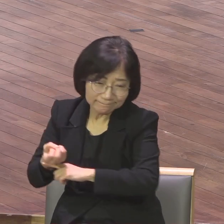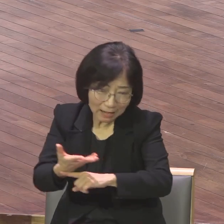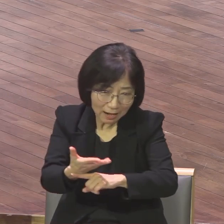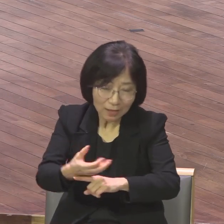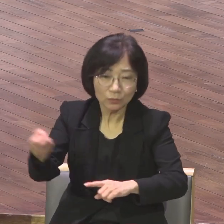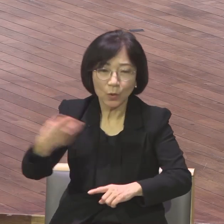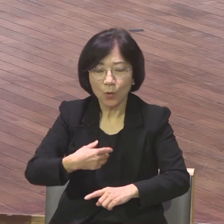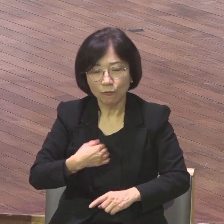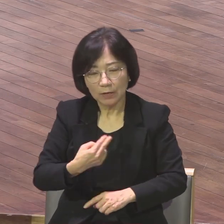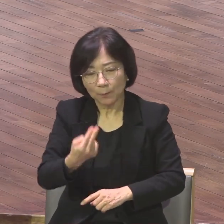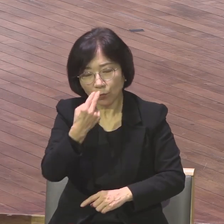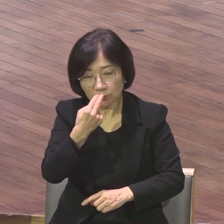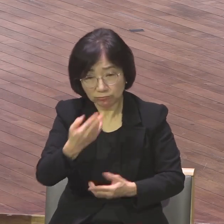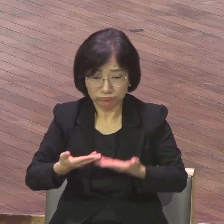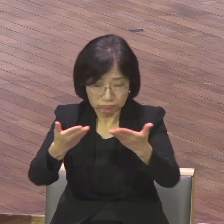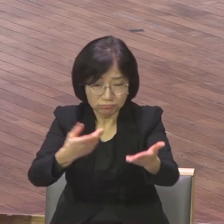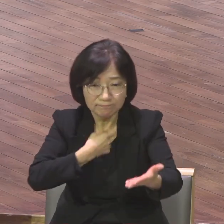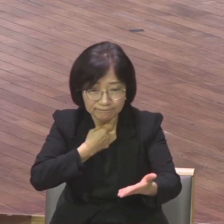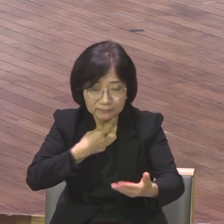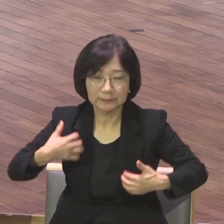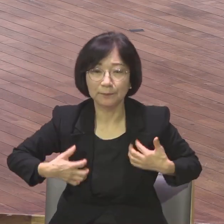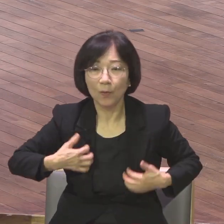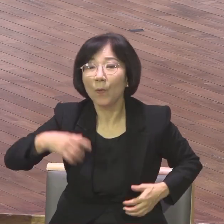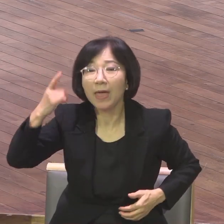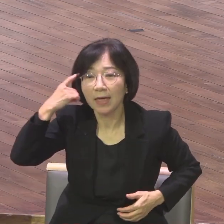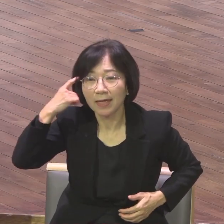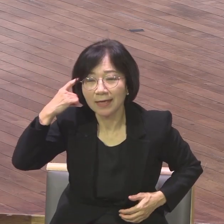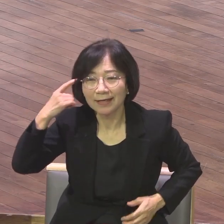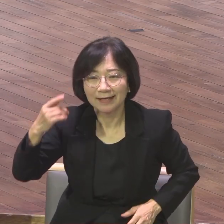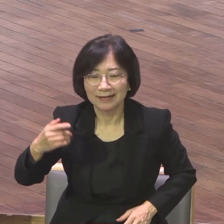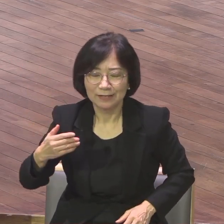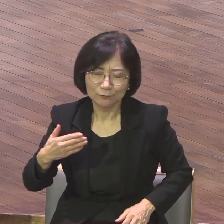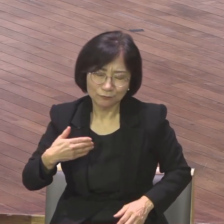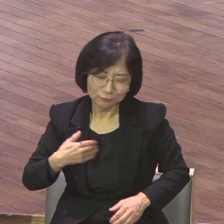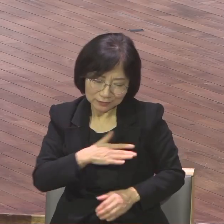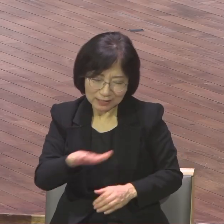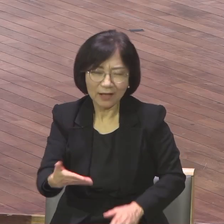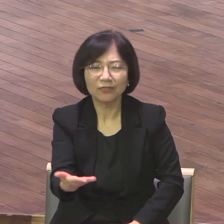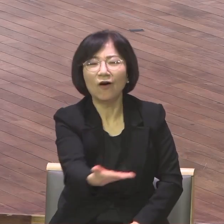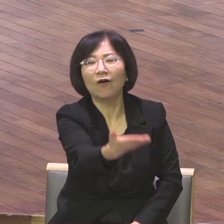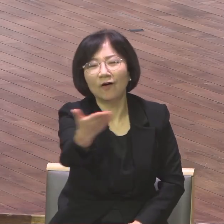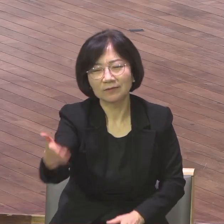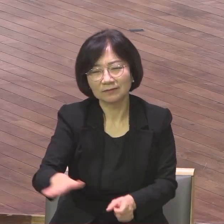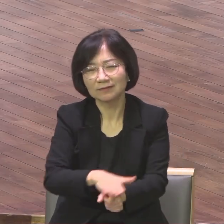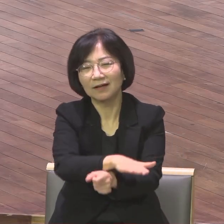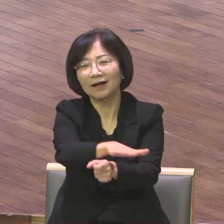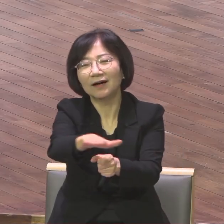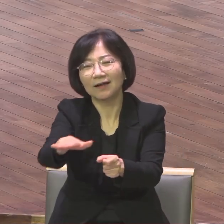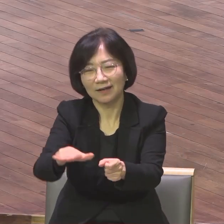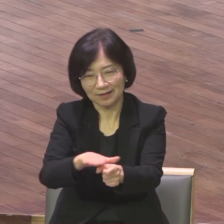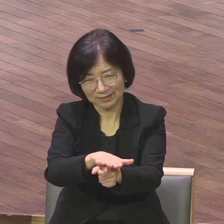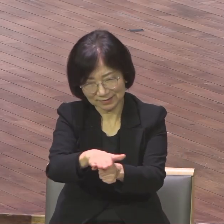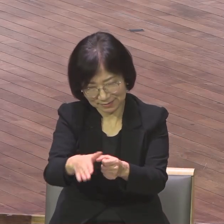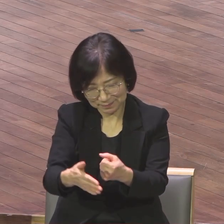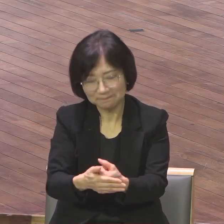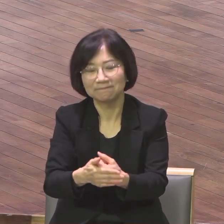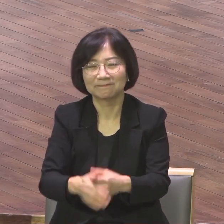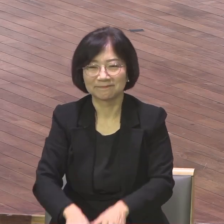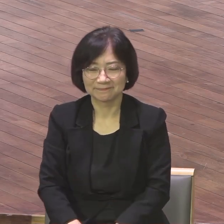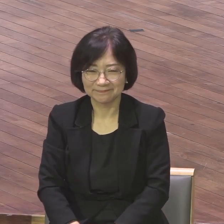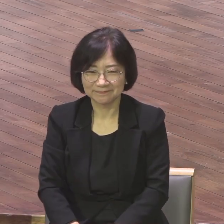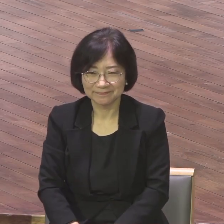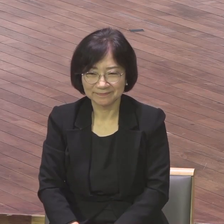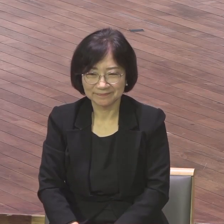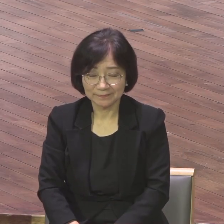너희에게 주기를 기뻐함은 너희가 우리의 사랑하는 자 됨이라. 사도 바울이